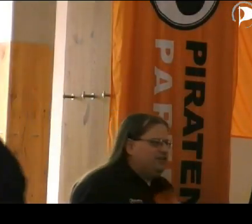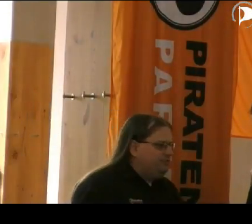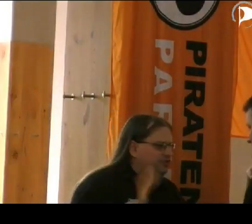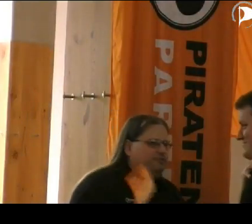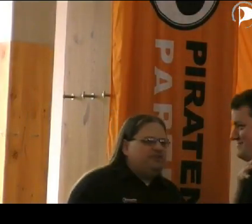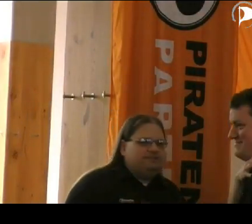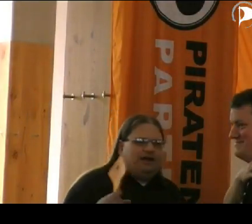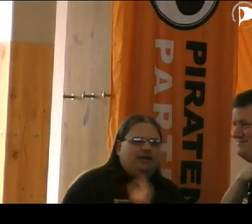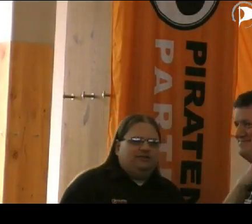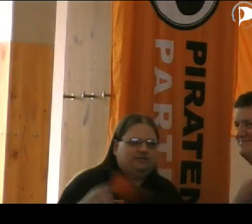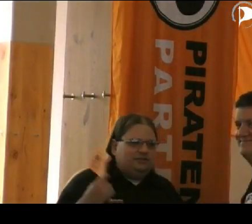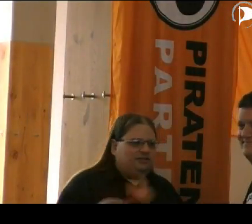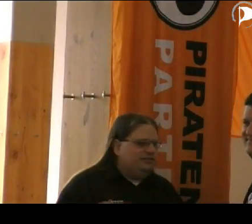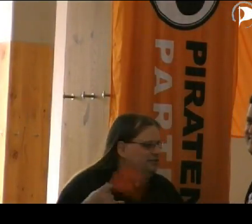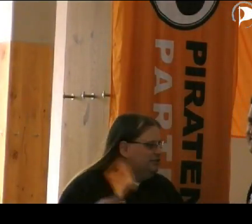das ist zu weit